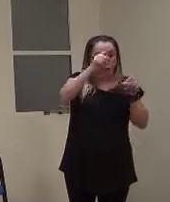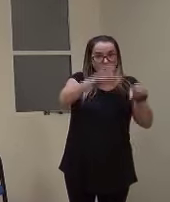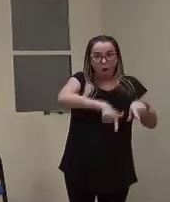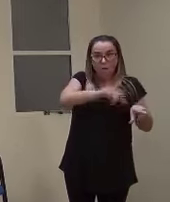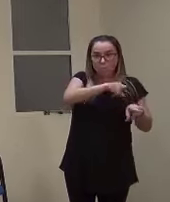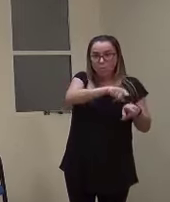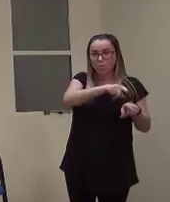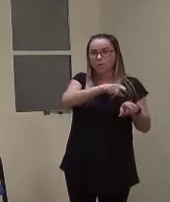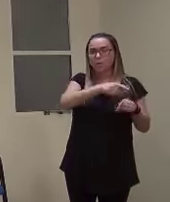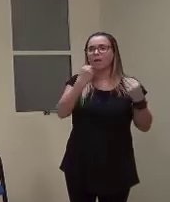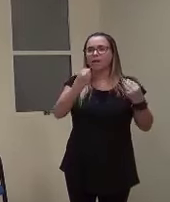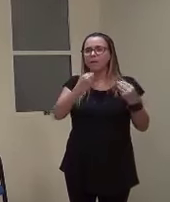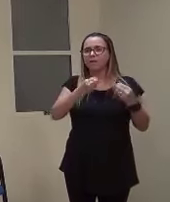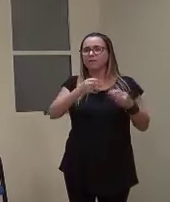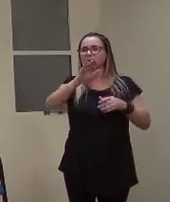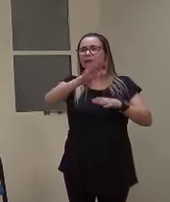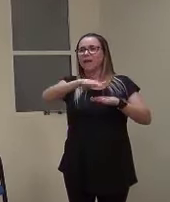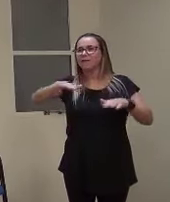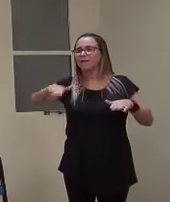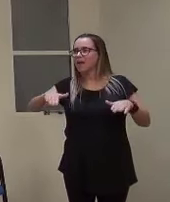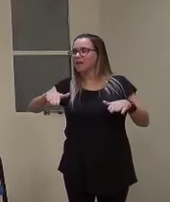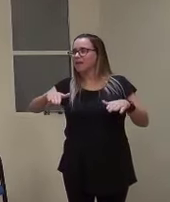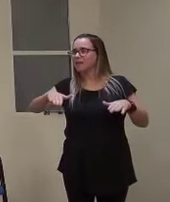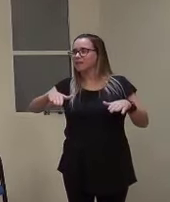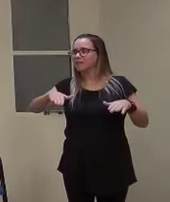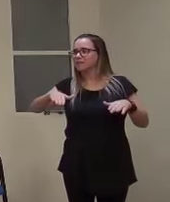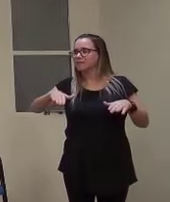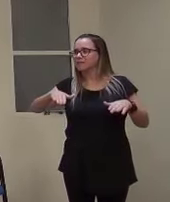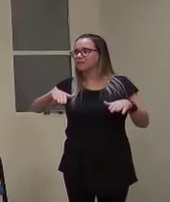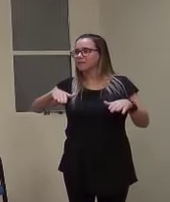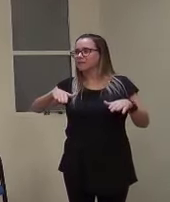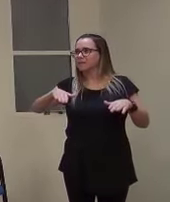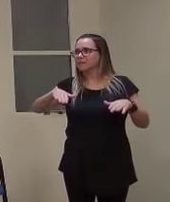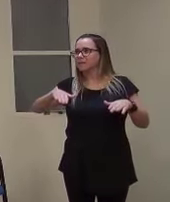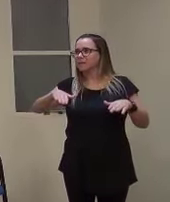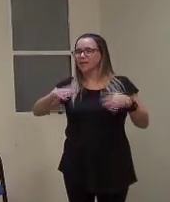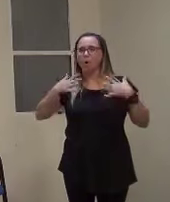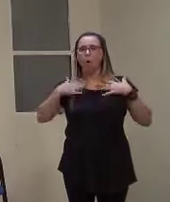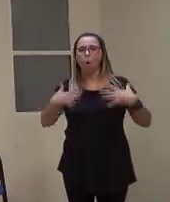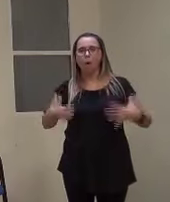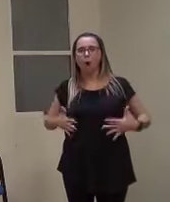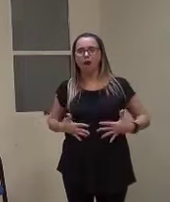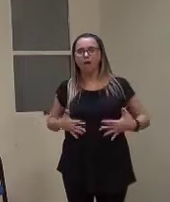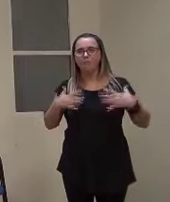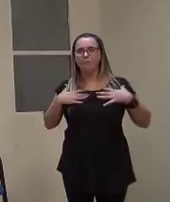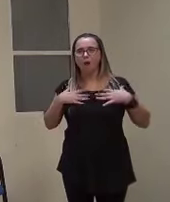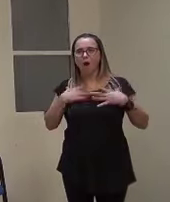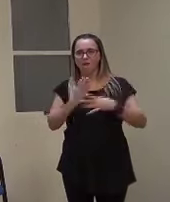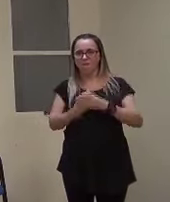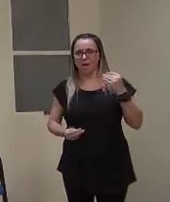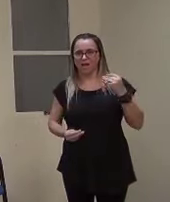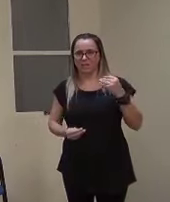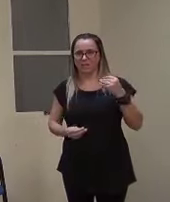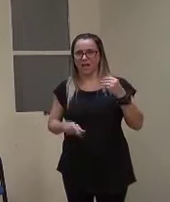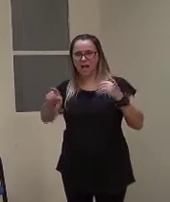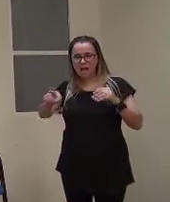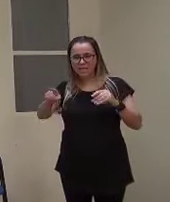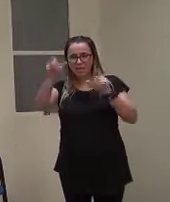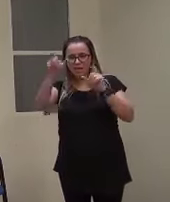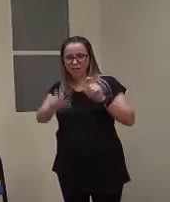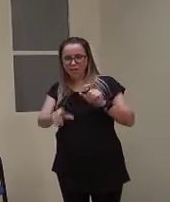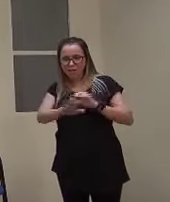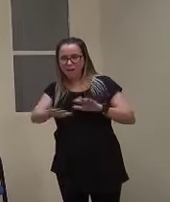son regulados sus cuerpos a los lados que no pueden adecuarse